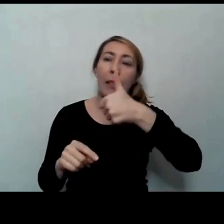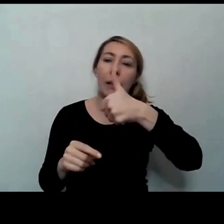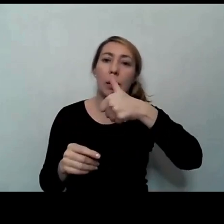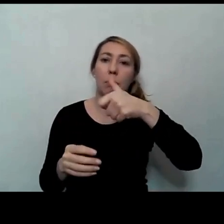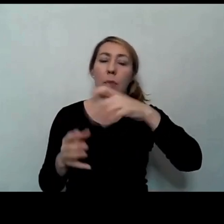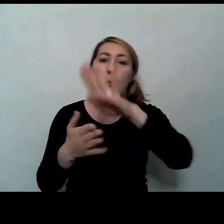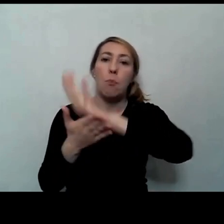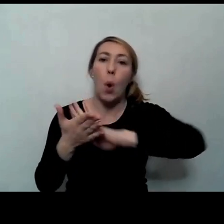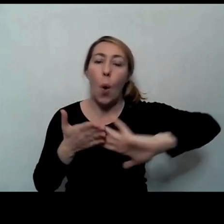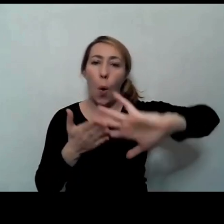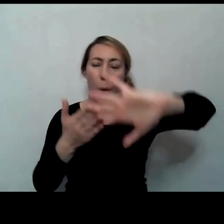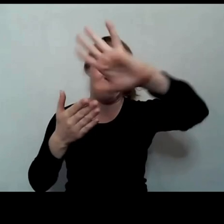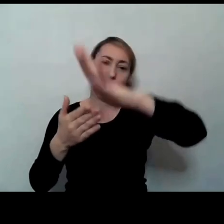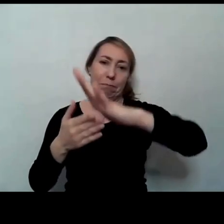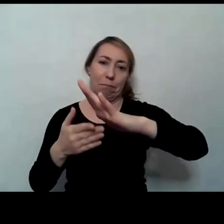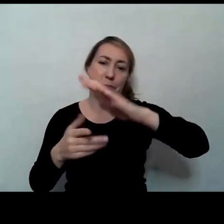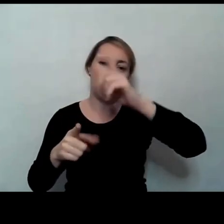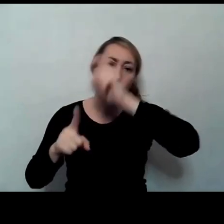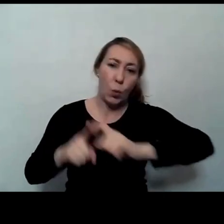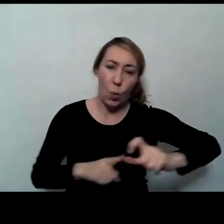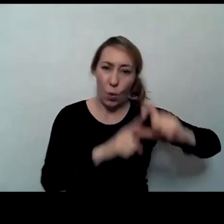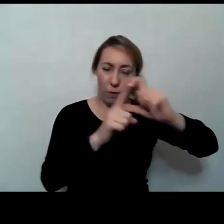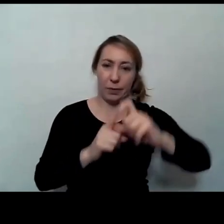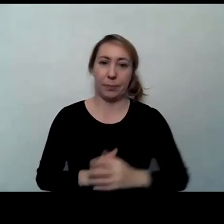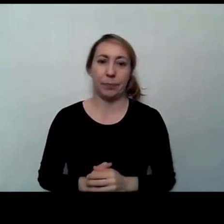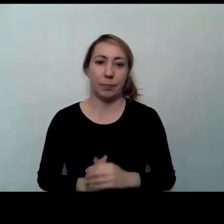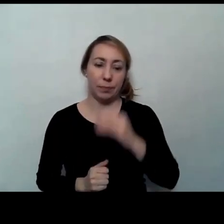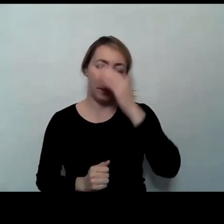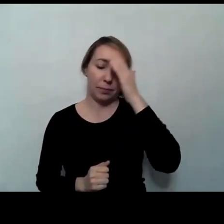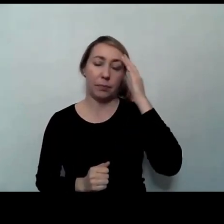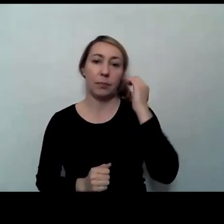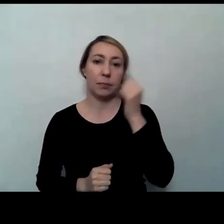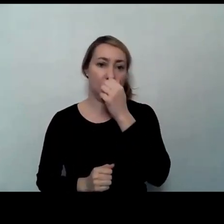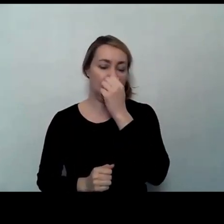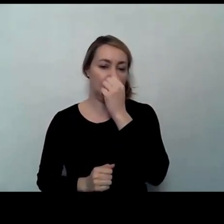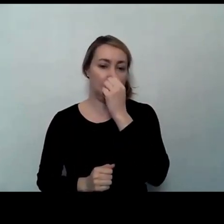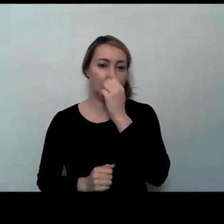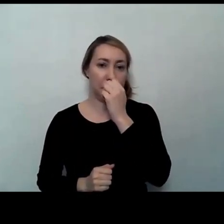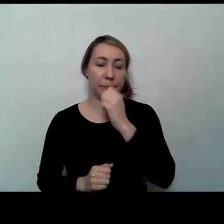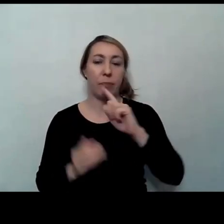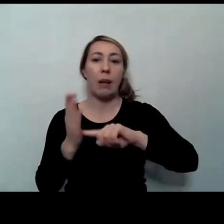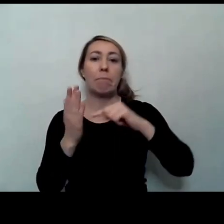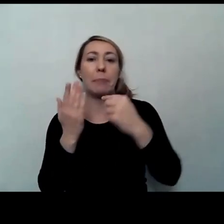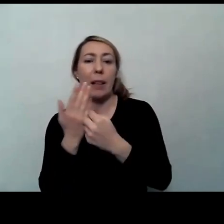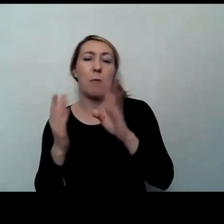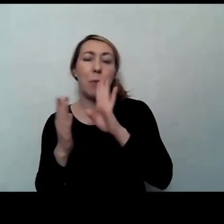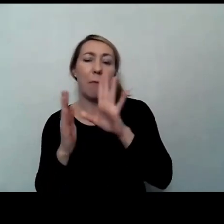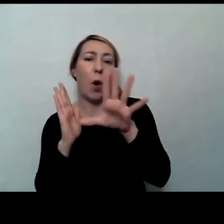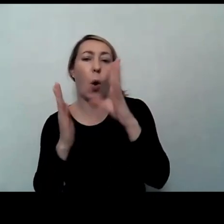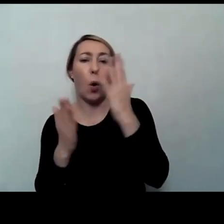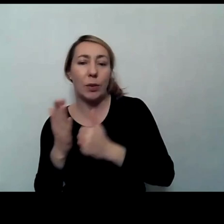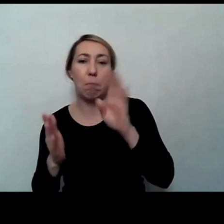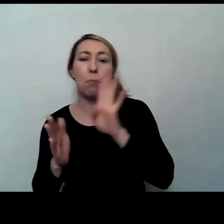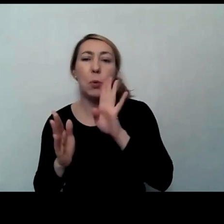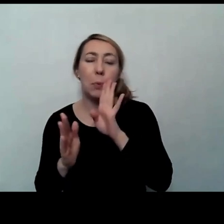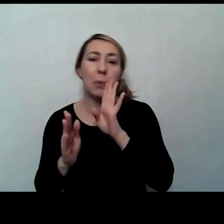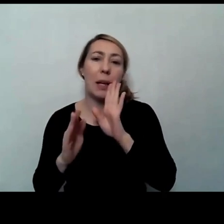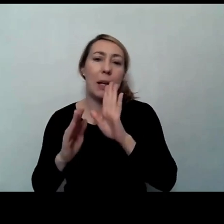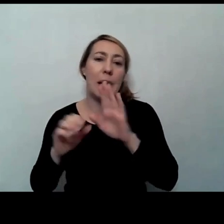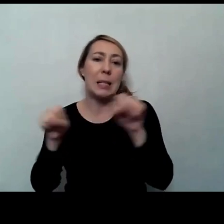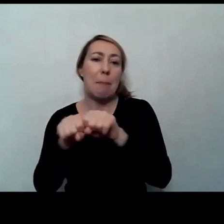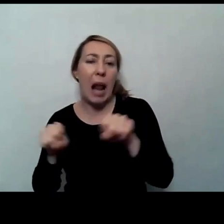pola pojęciowego. Pozwolę sobie wykorzystać taką metaforę kartkówki czy sprawdzianu szkolnego, bo myślę, że ona